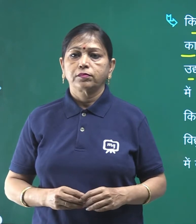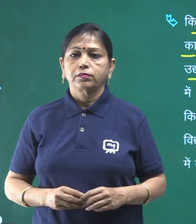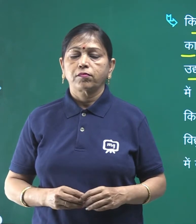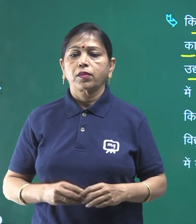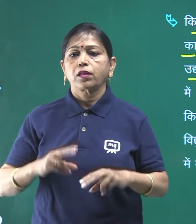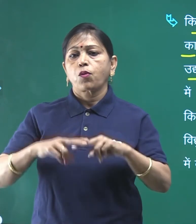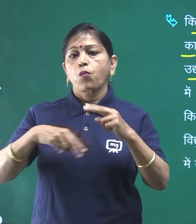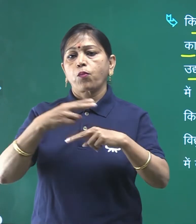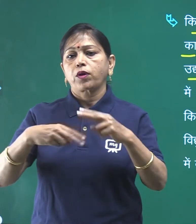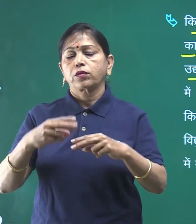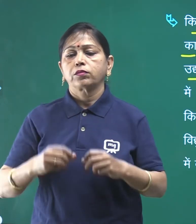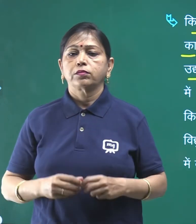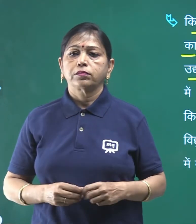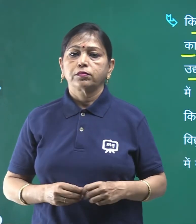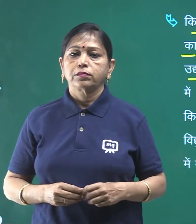उद्योगों